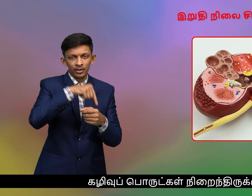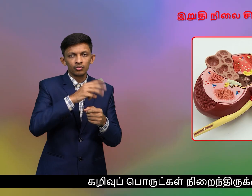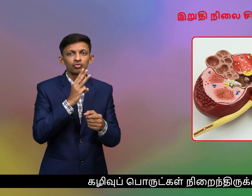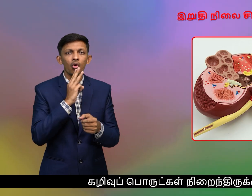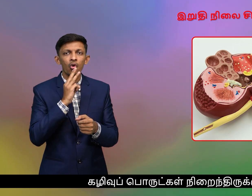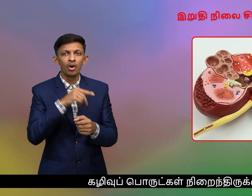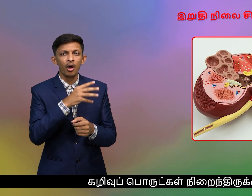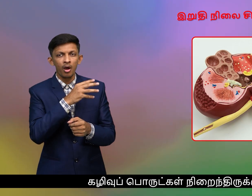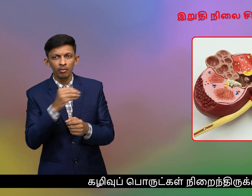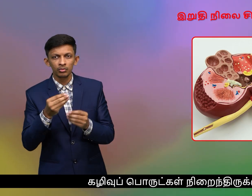நிறைந்திருக்கும்.